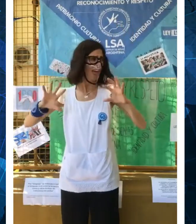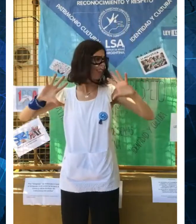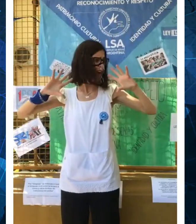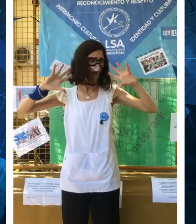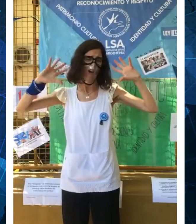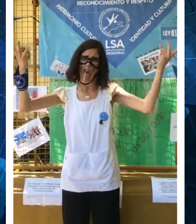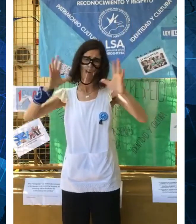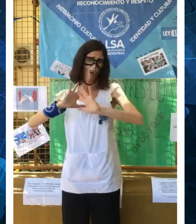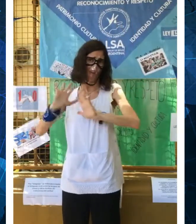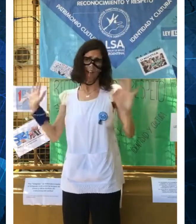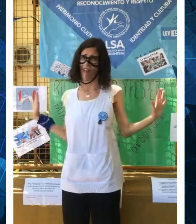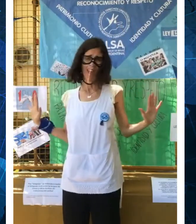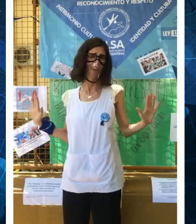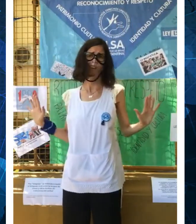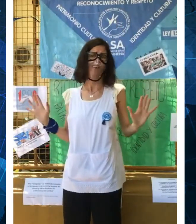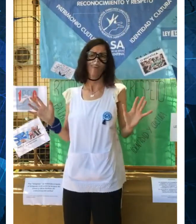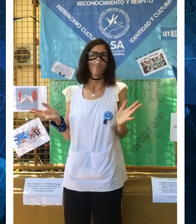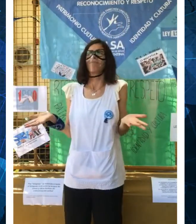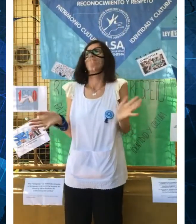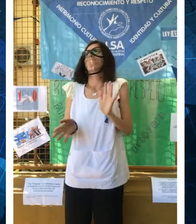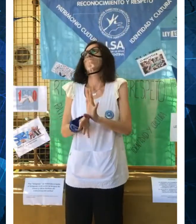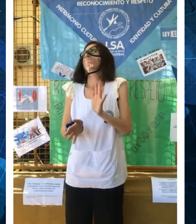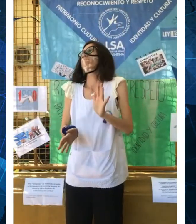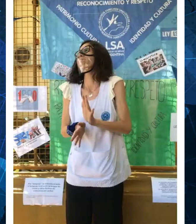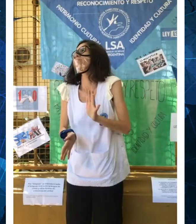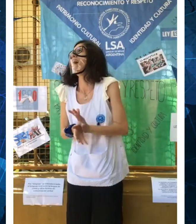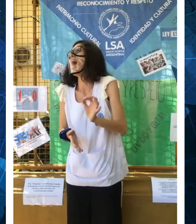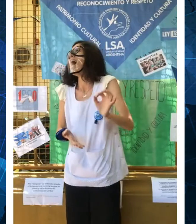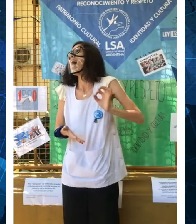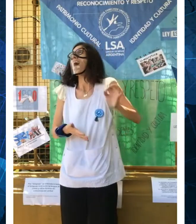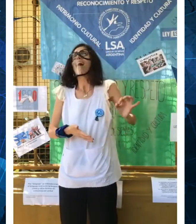la comunidad sorda y que nos han enojado enormemente.